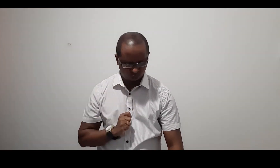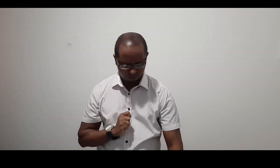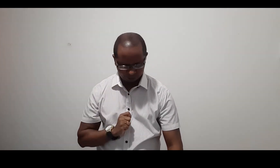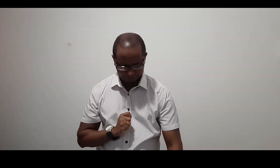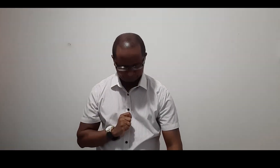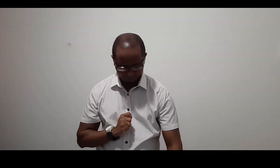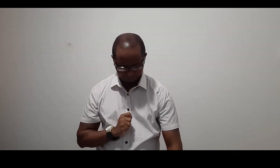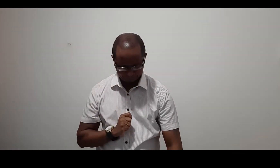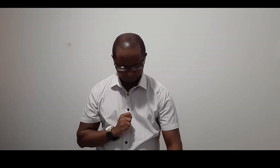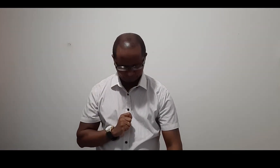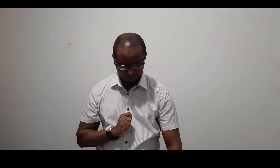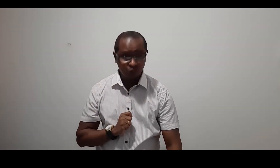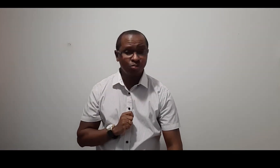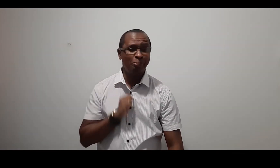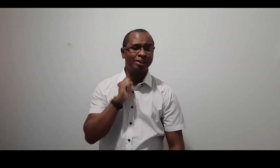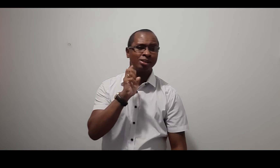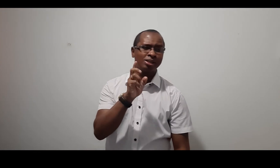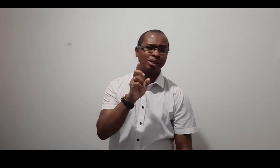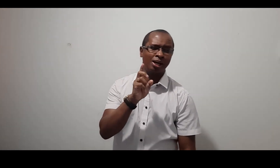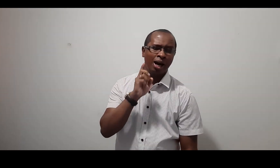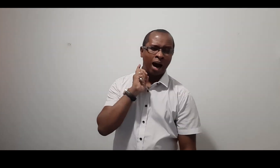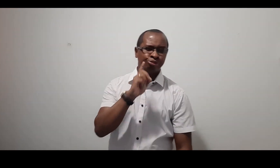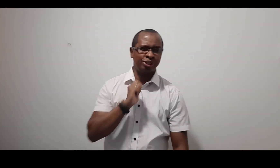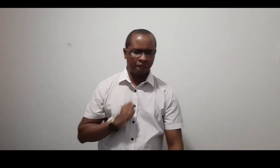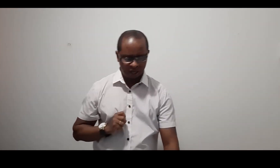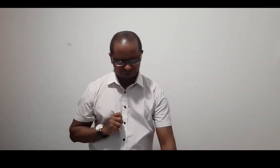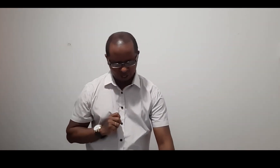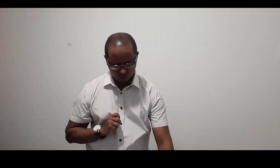tompo eo ny mampiditra antsika amy fizarana faharoa